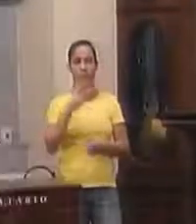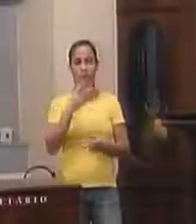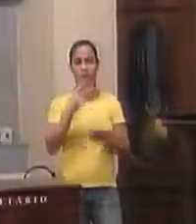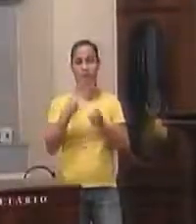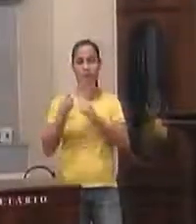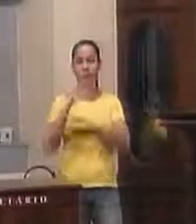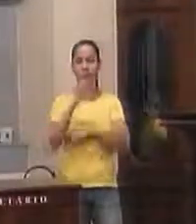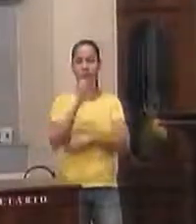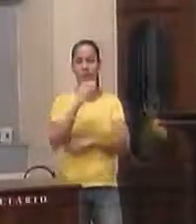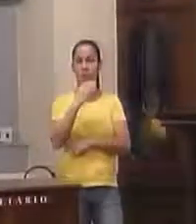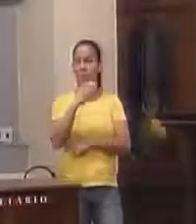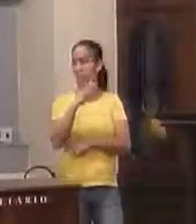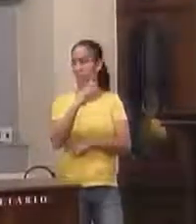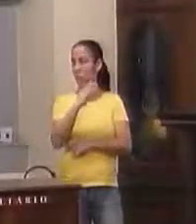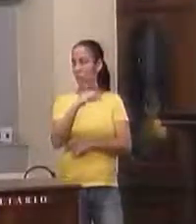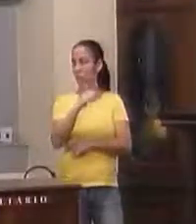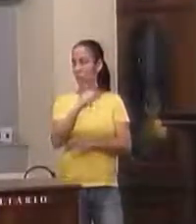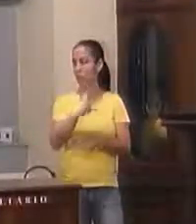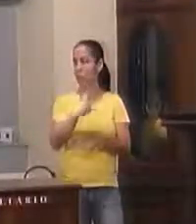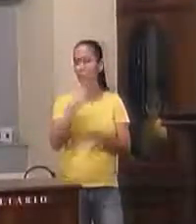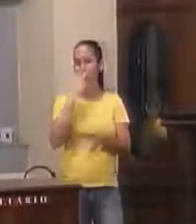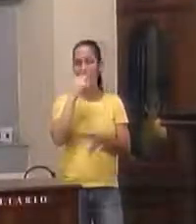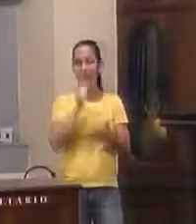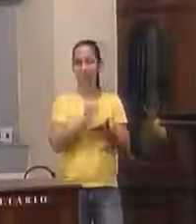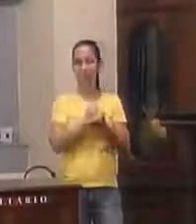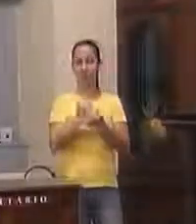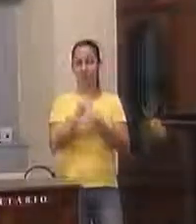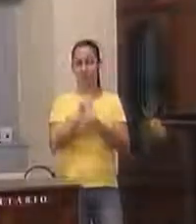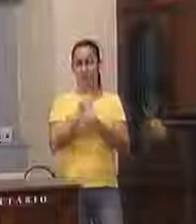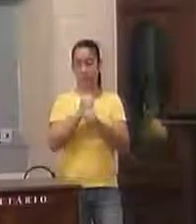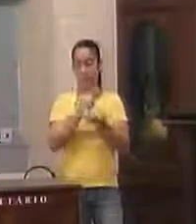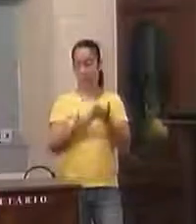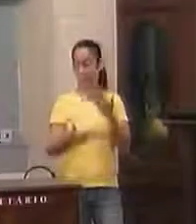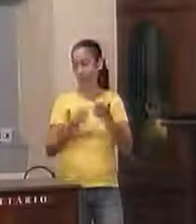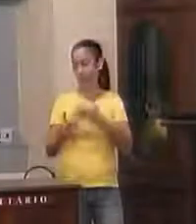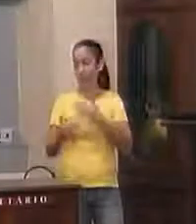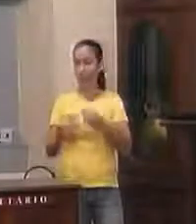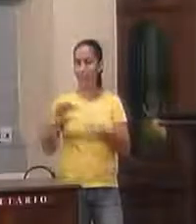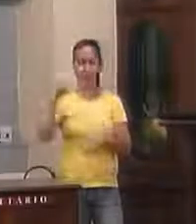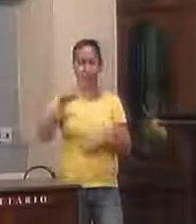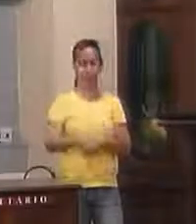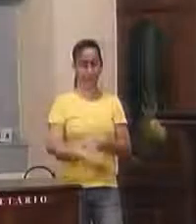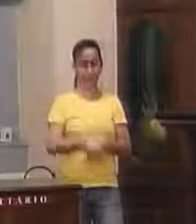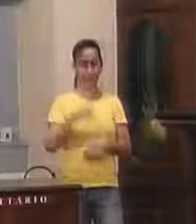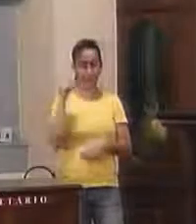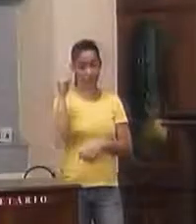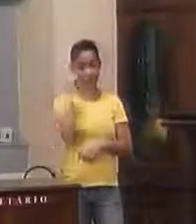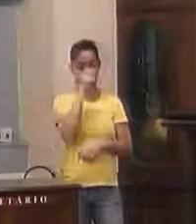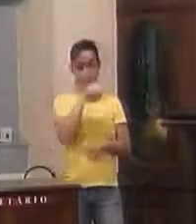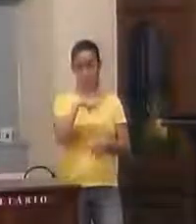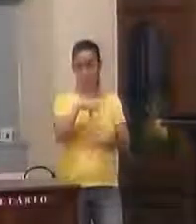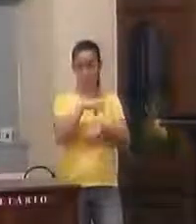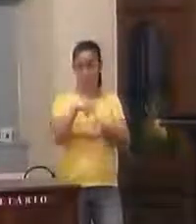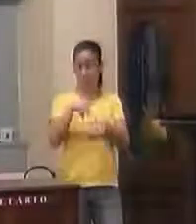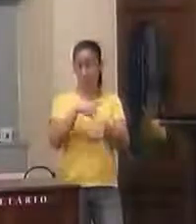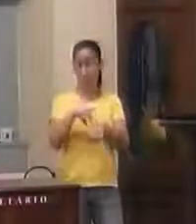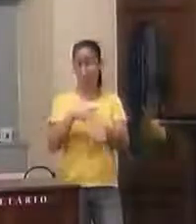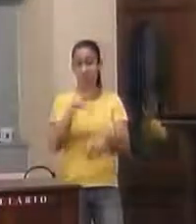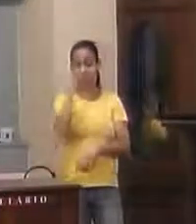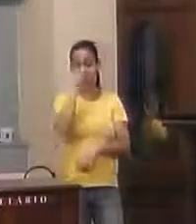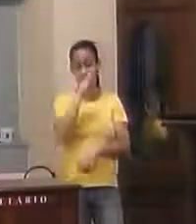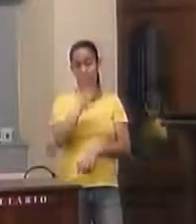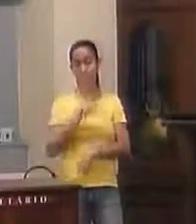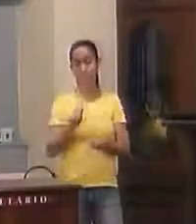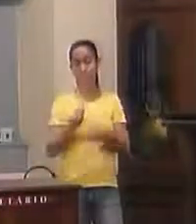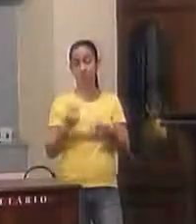que dão como um ano perdido, como se a economia nossa hoje ela está numa situação complicada, o país vive uma